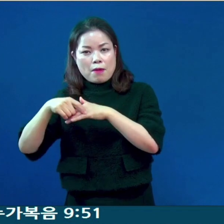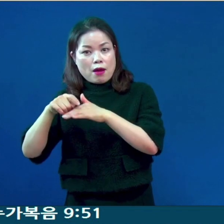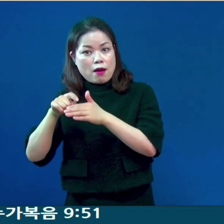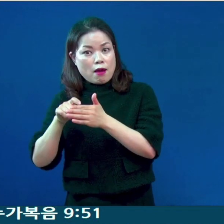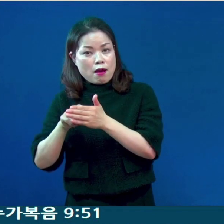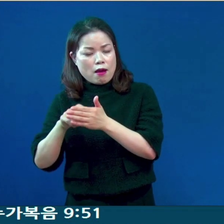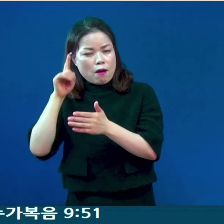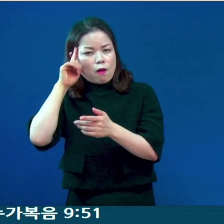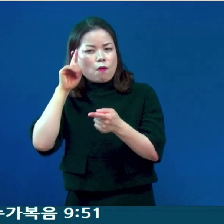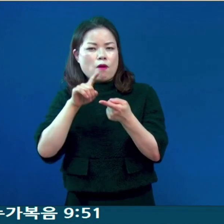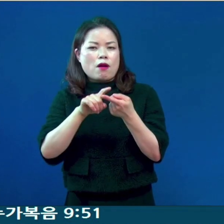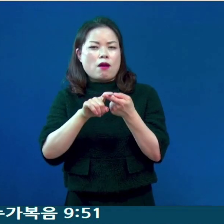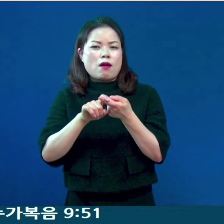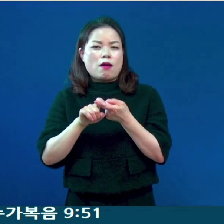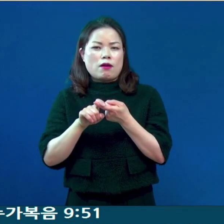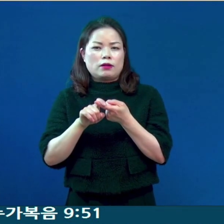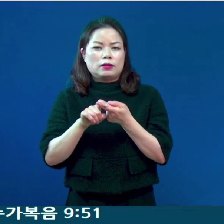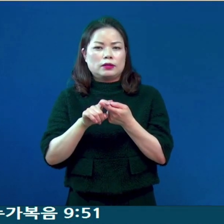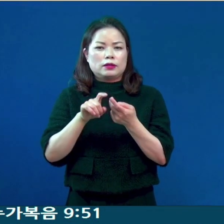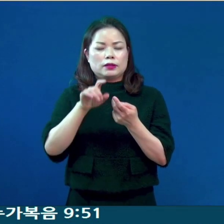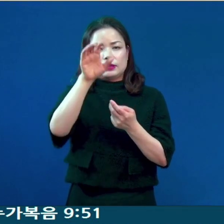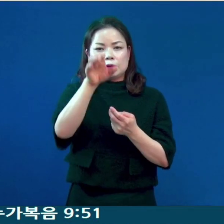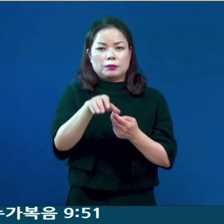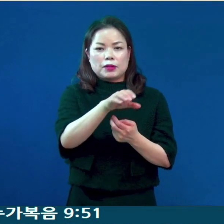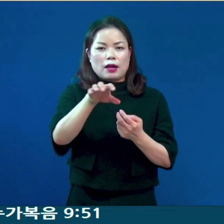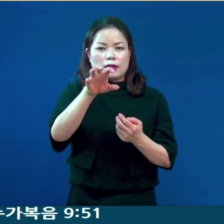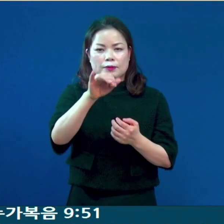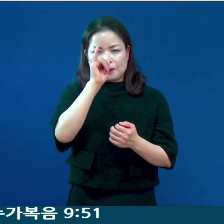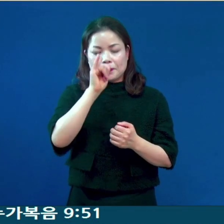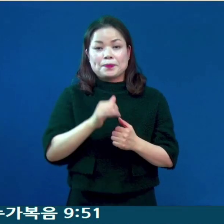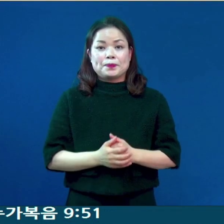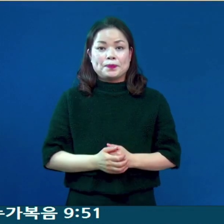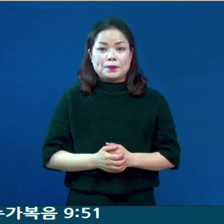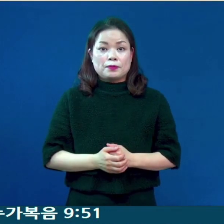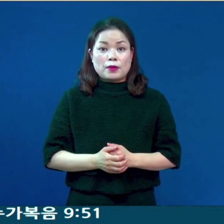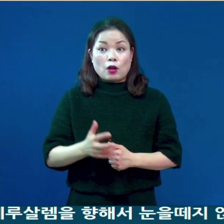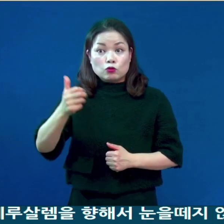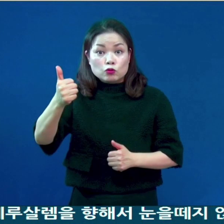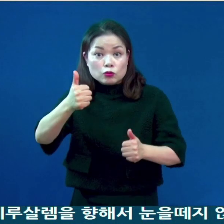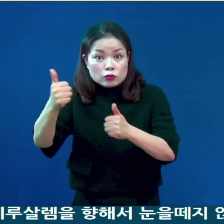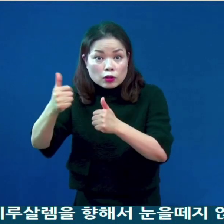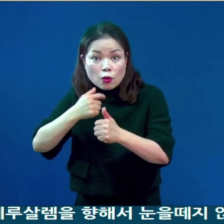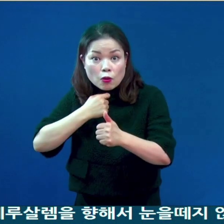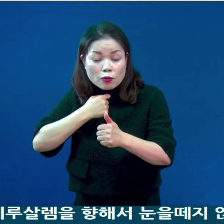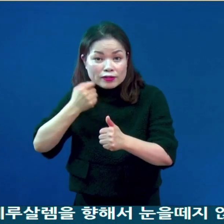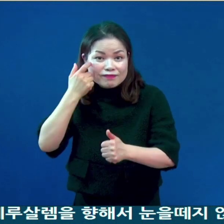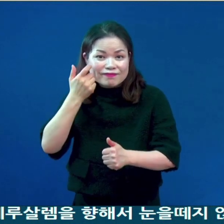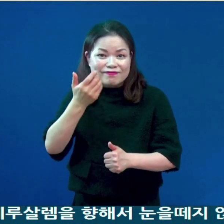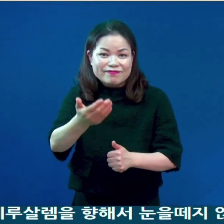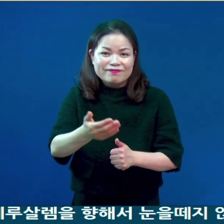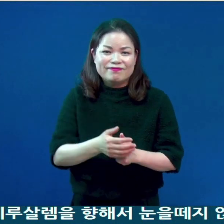마음과 관심이 머물러 있는 겁니다. 여러분, 주님을 따르시기를 원하시죠?